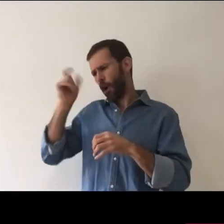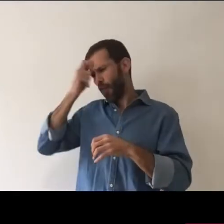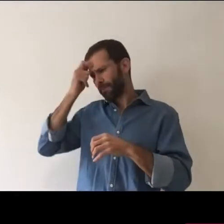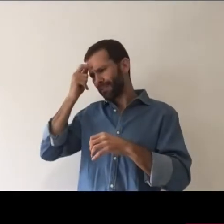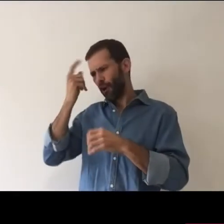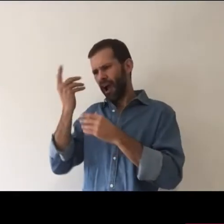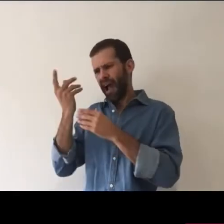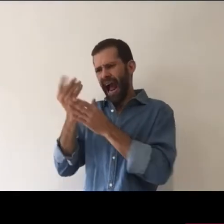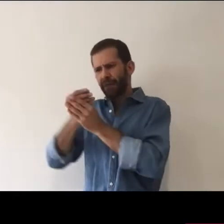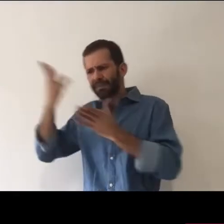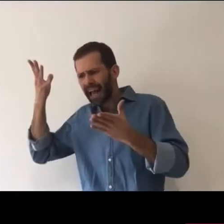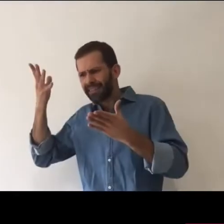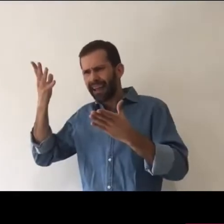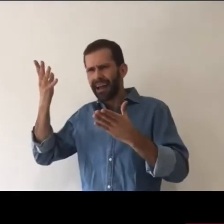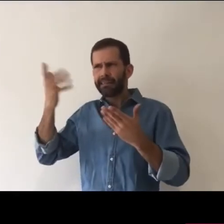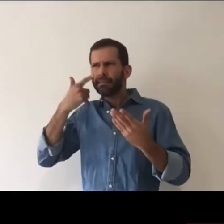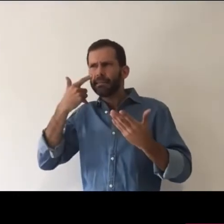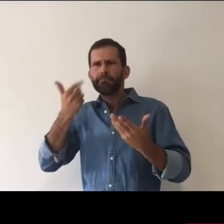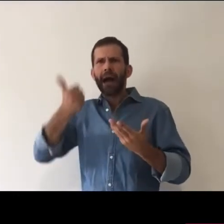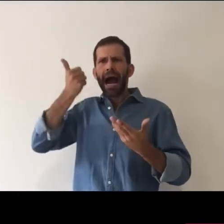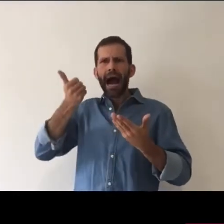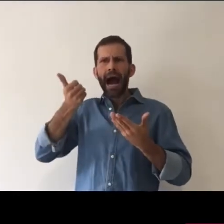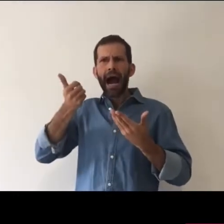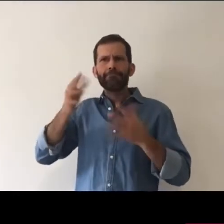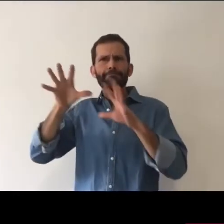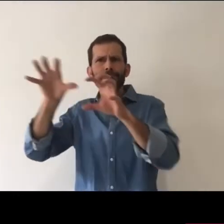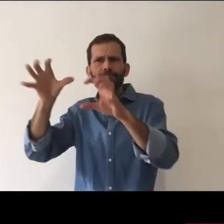son abstractas.